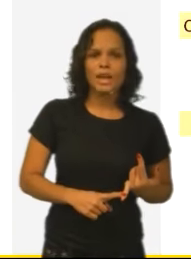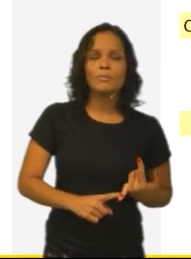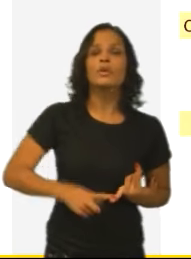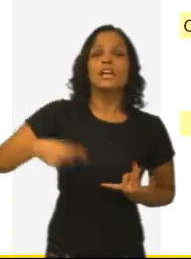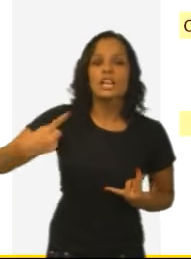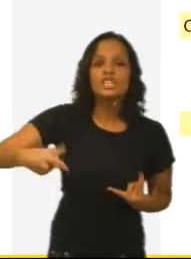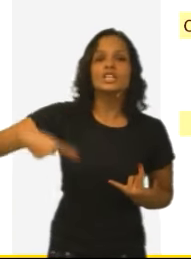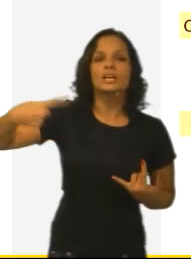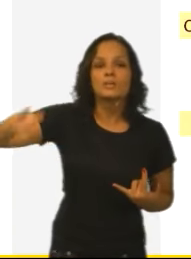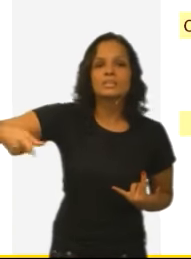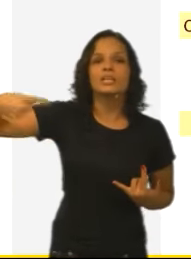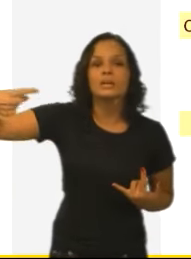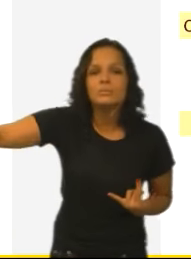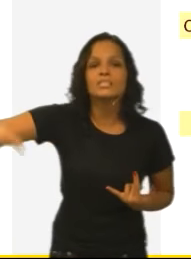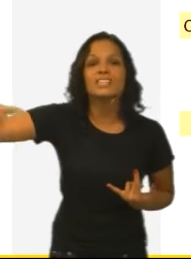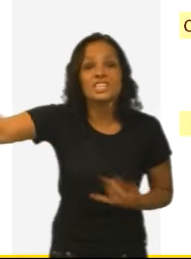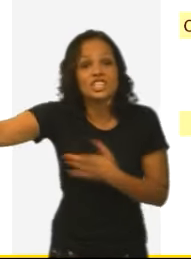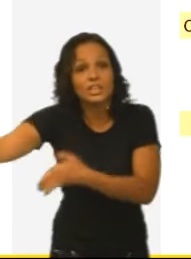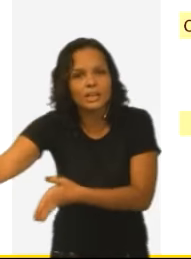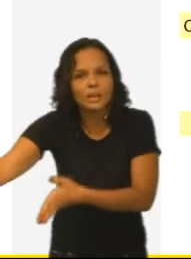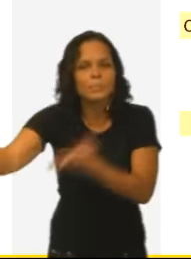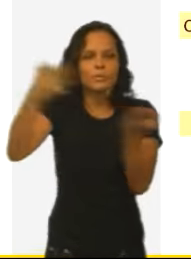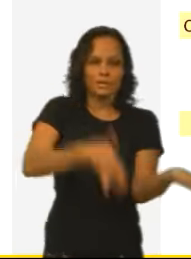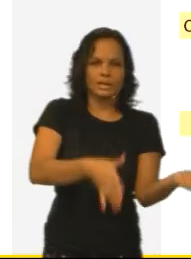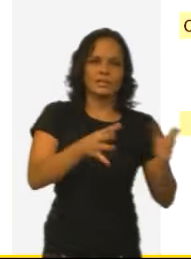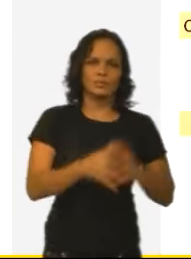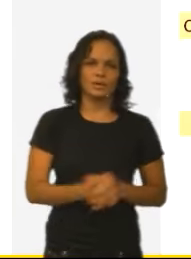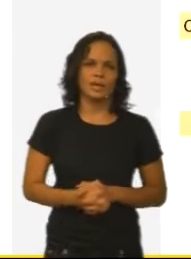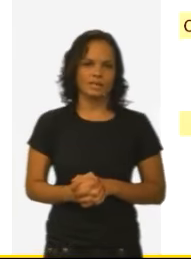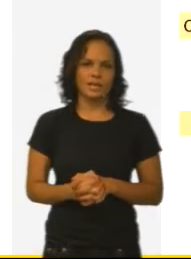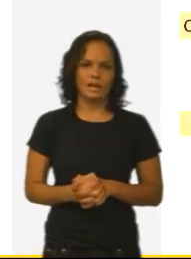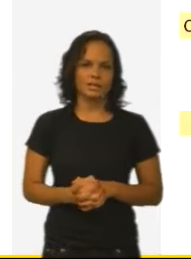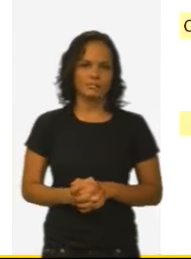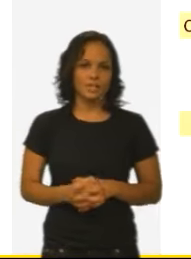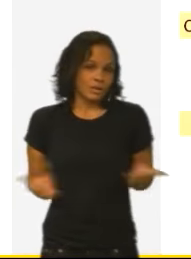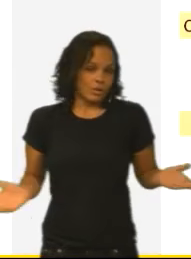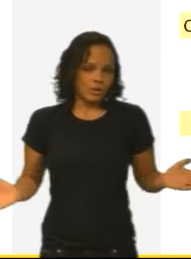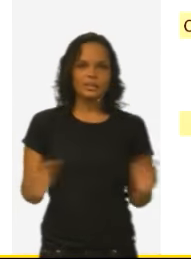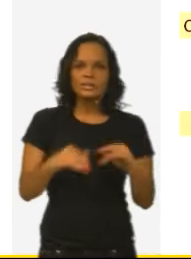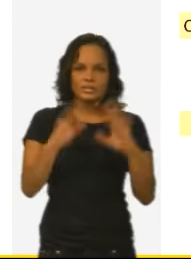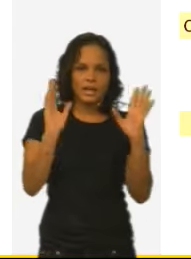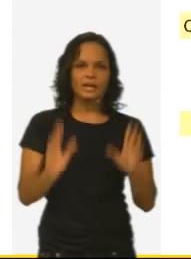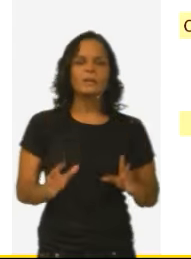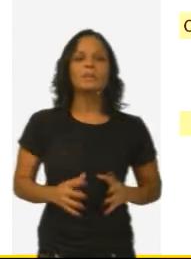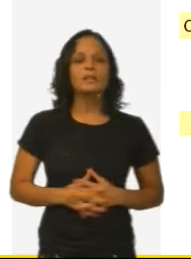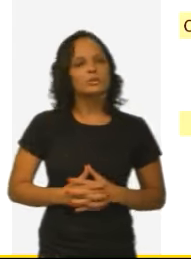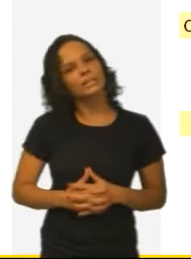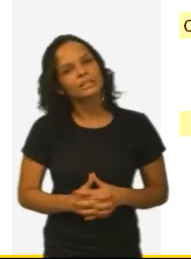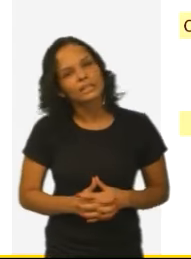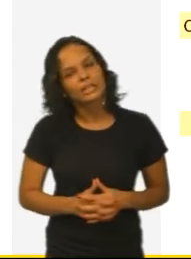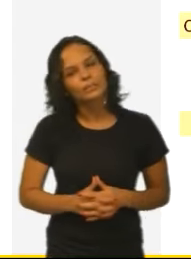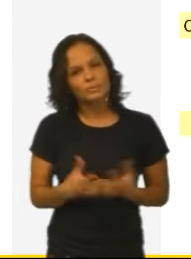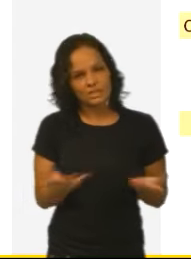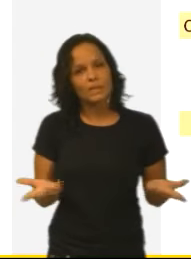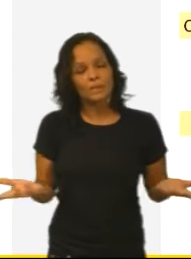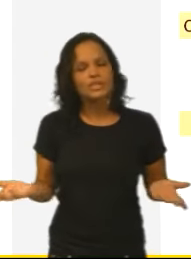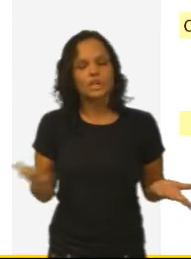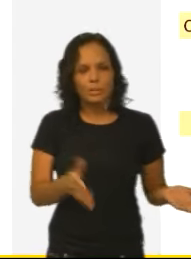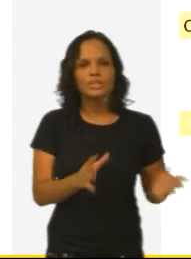verbo, indicando a circunstância de tempo em que a ação foi realizada. Ontem está aí para denotar tempo. Semanticamente,